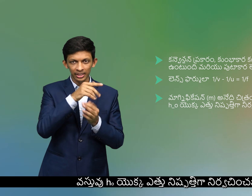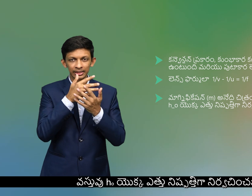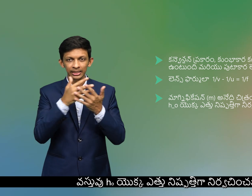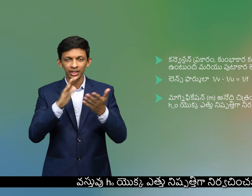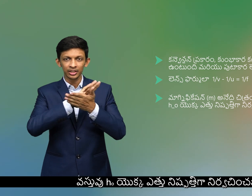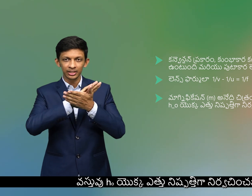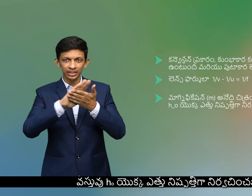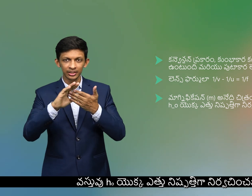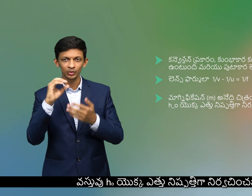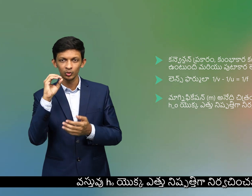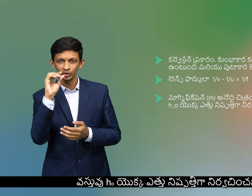నిష్పత్తిగా నిర్వచించబడింది.